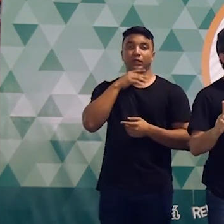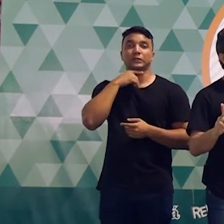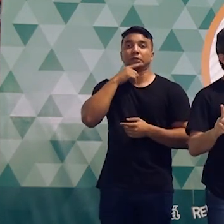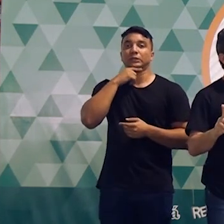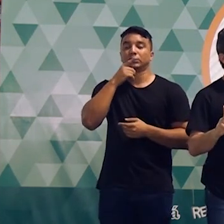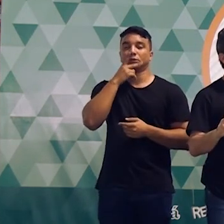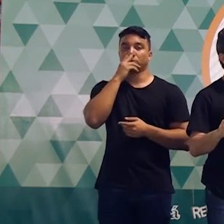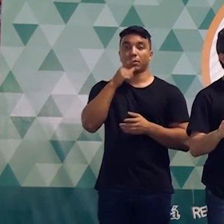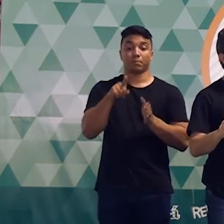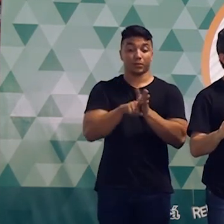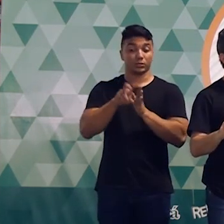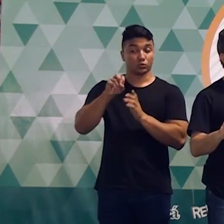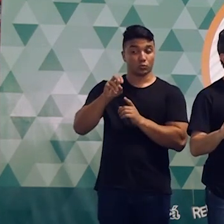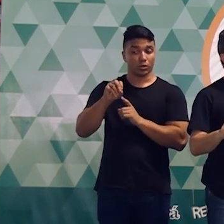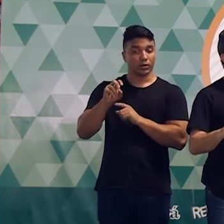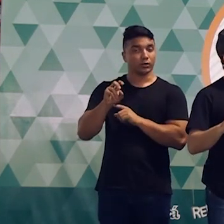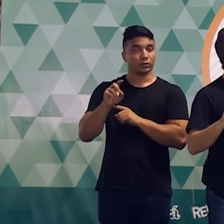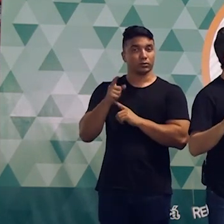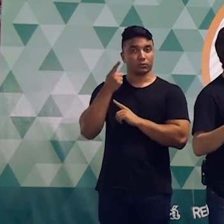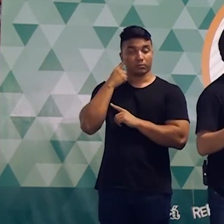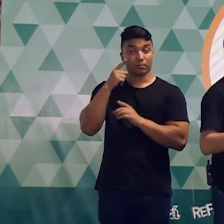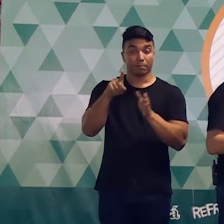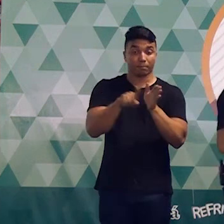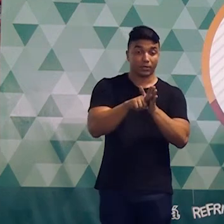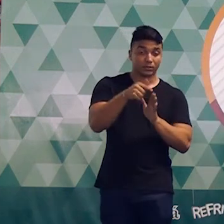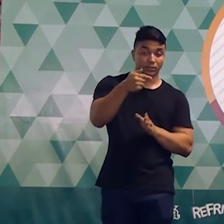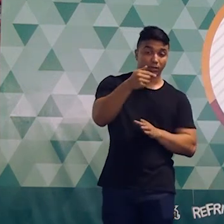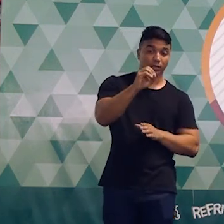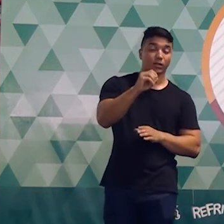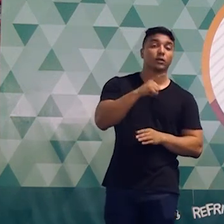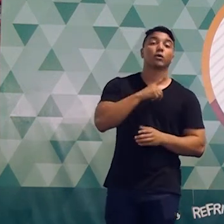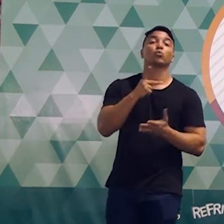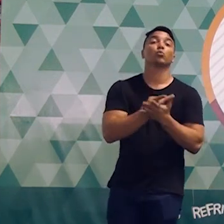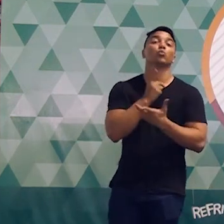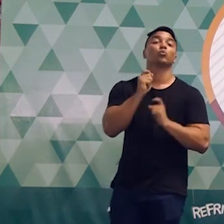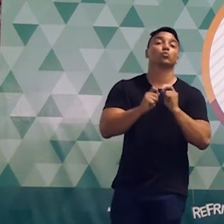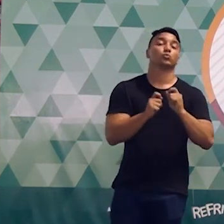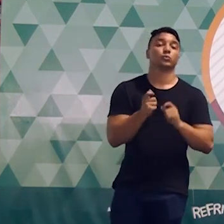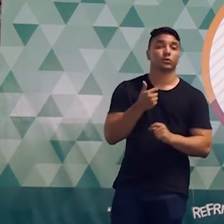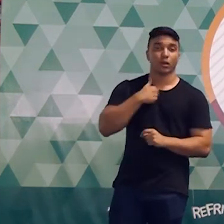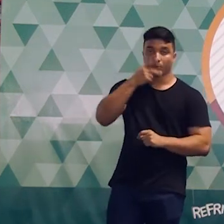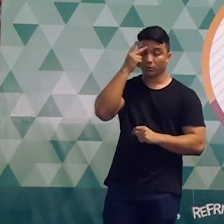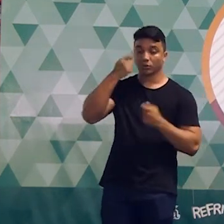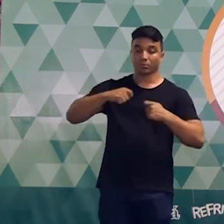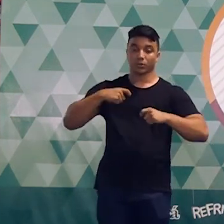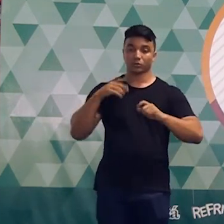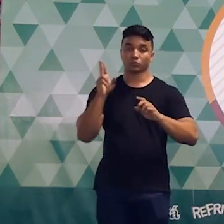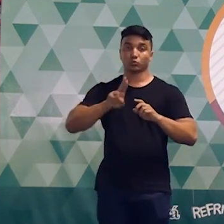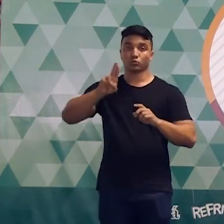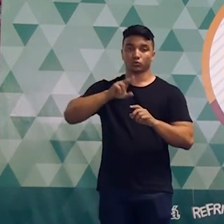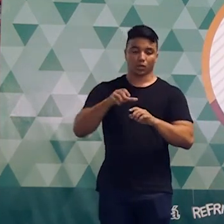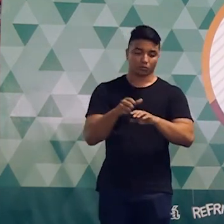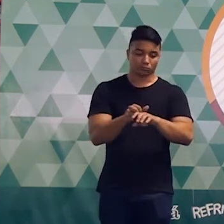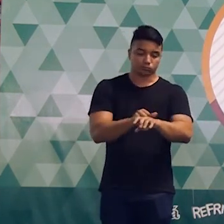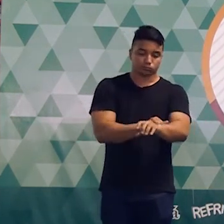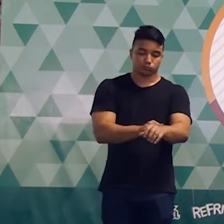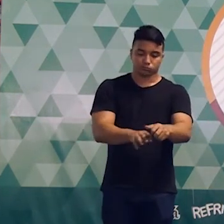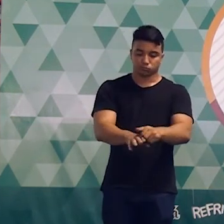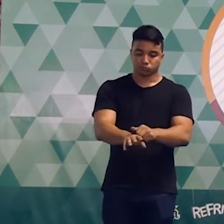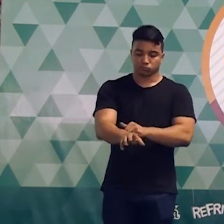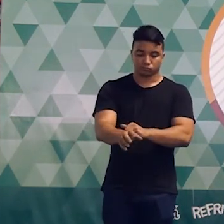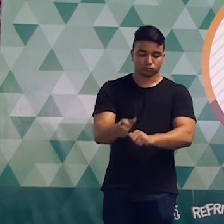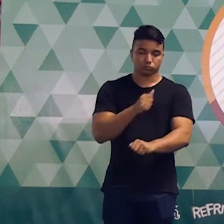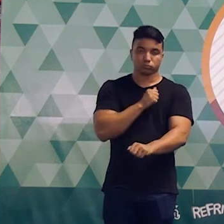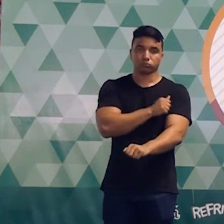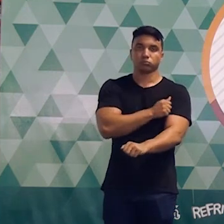E eu ainda estou em menos 50, né? Menos 70, o cara tem que usar esse traje que esse sujeito está aí. É um